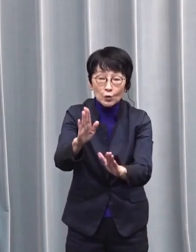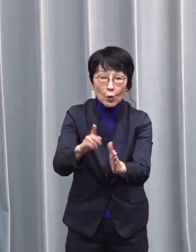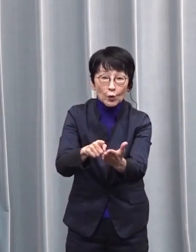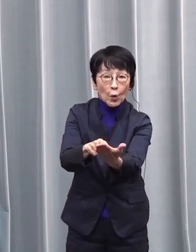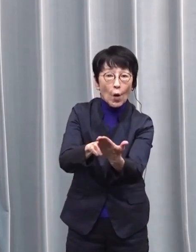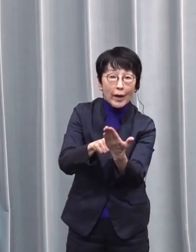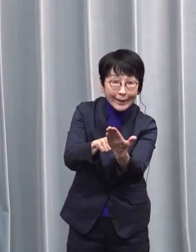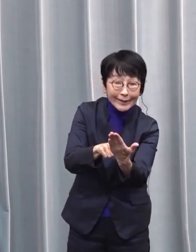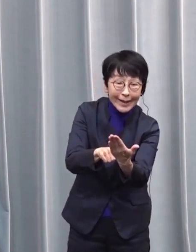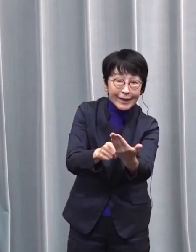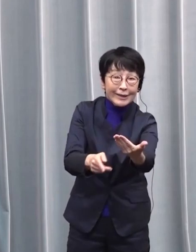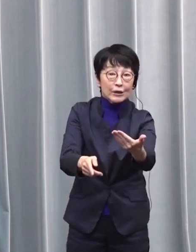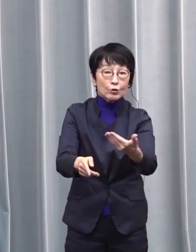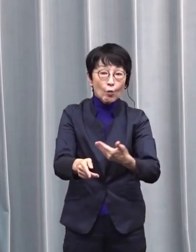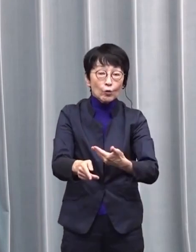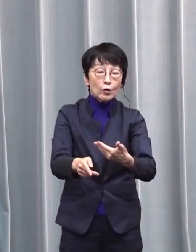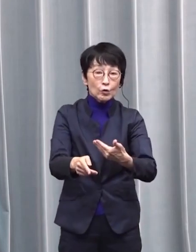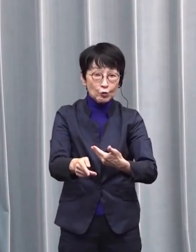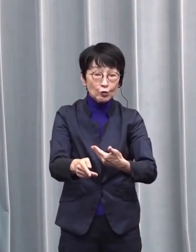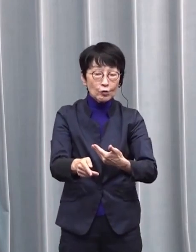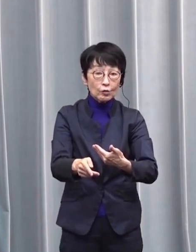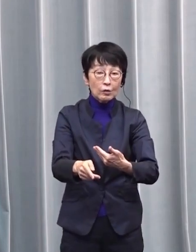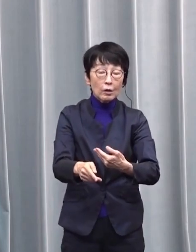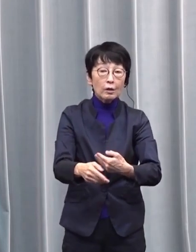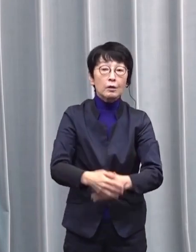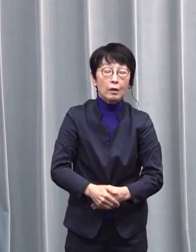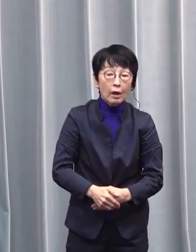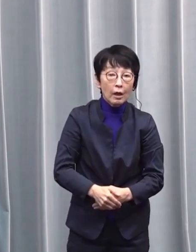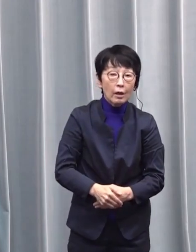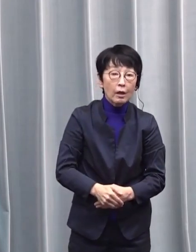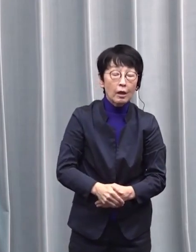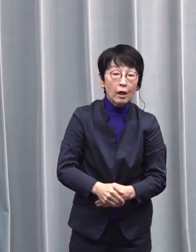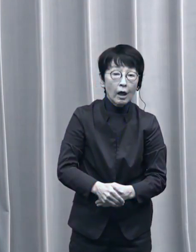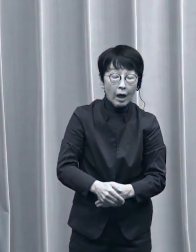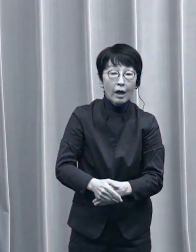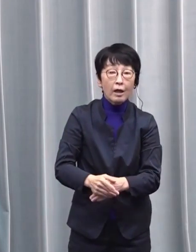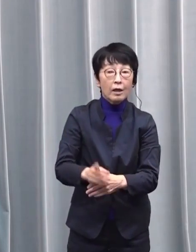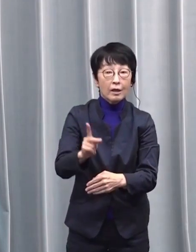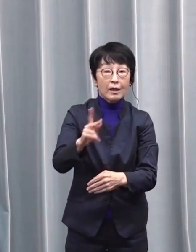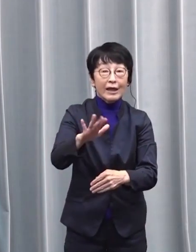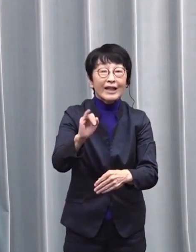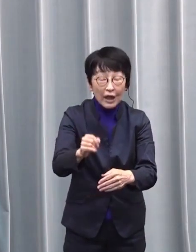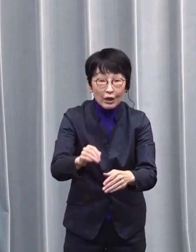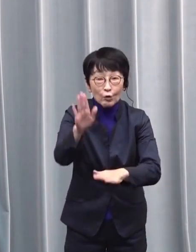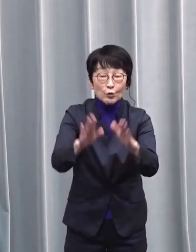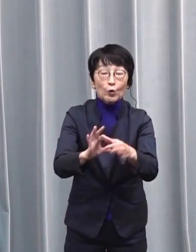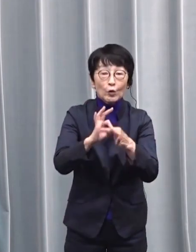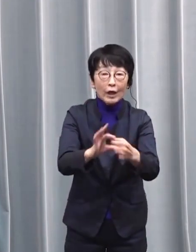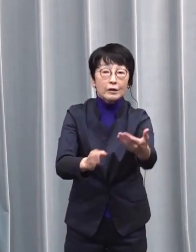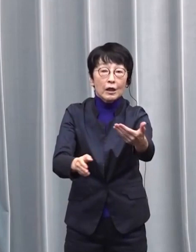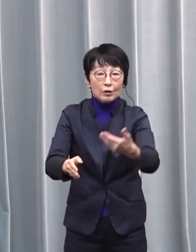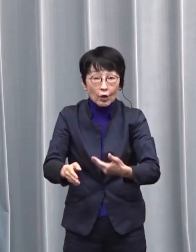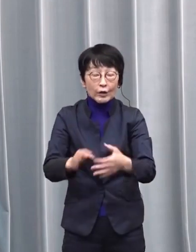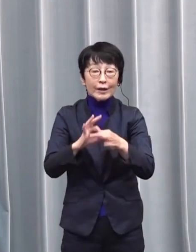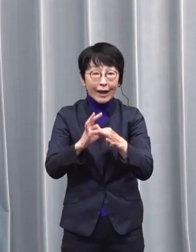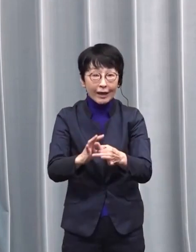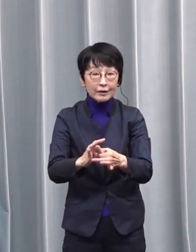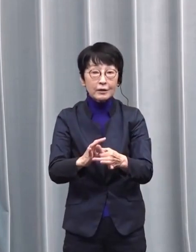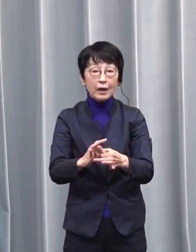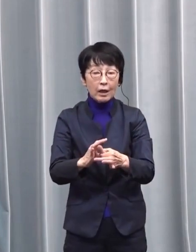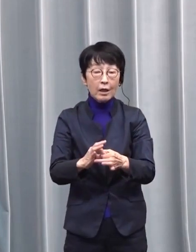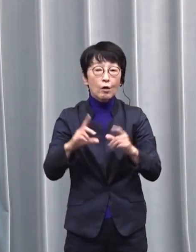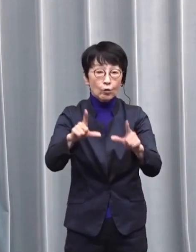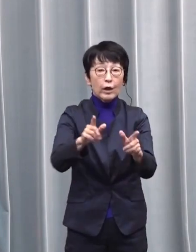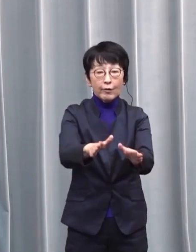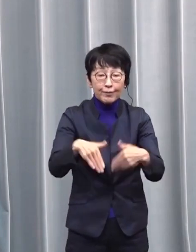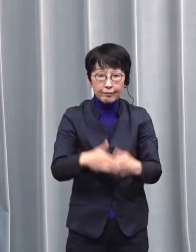関して、家庭の事案に関して、家庭の状況に関してお答えすることは差し控えさせていただきたいと思います。 すみません、この後公